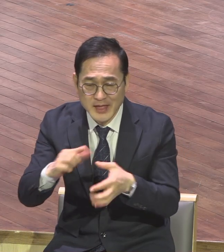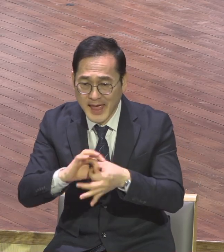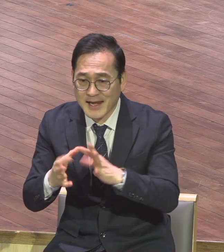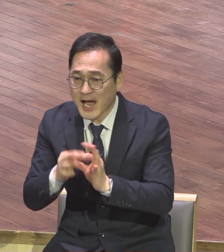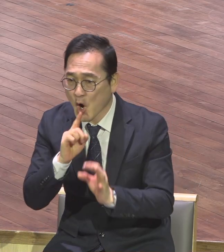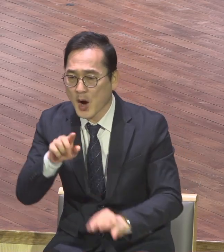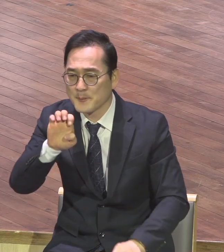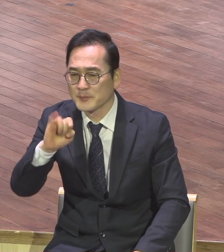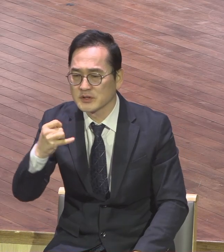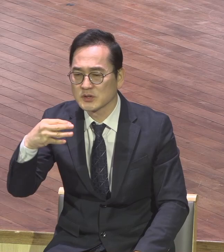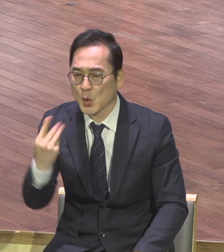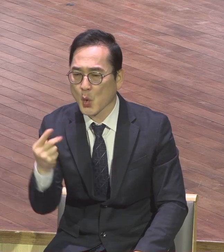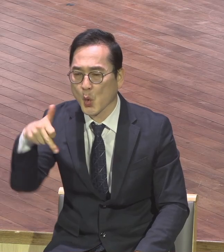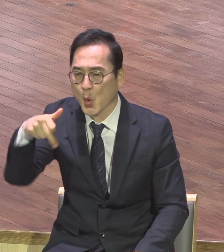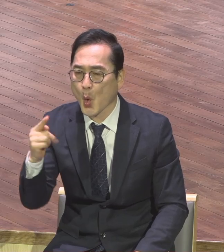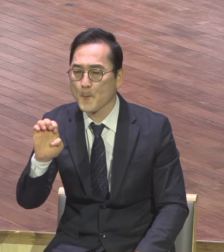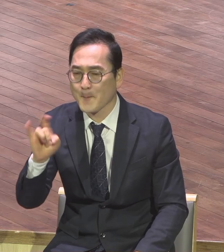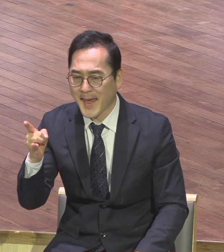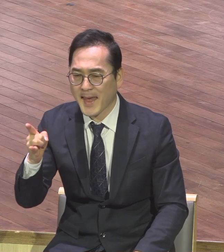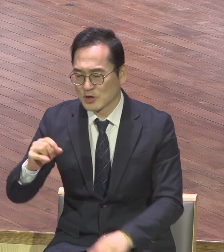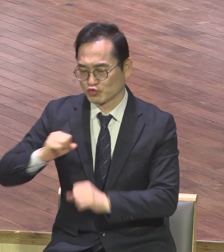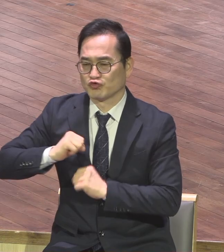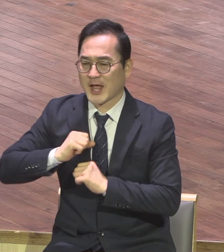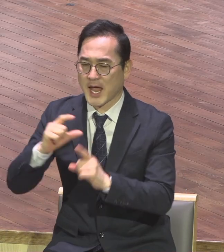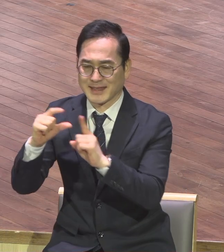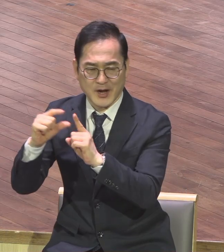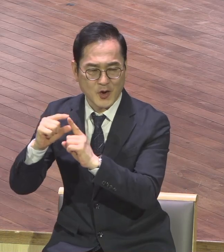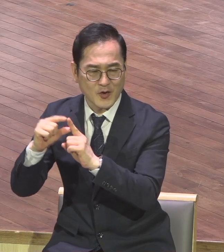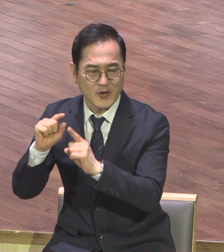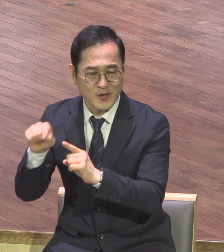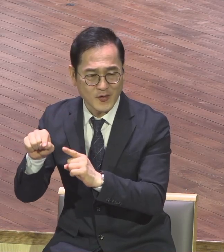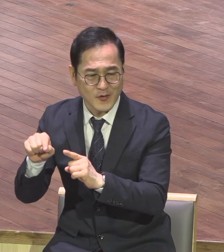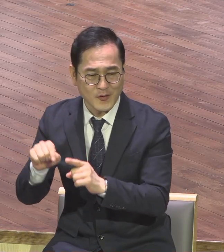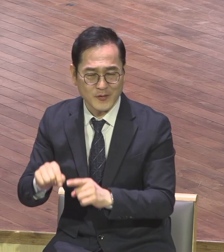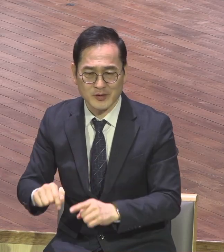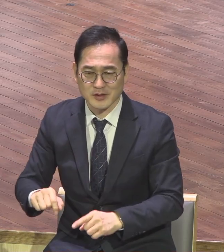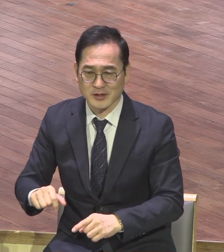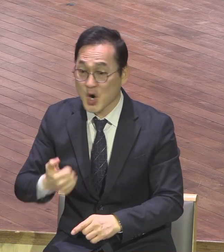프로코페라는 말은 군대 용어예요. 무슨 군대 용어냐? 그 당시